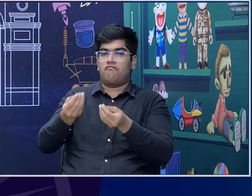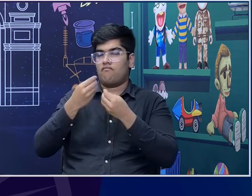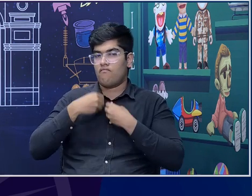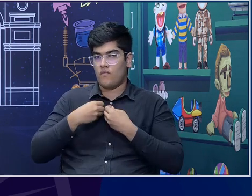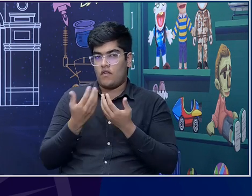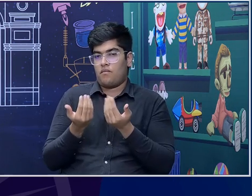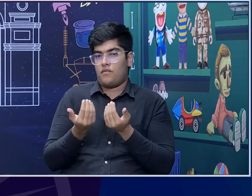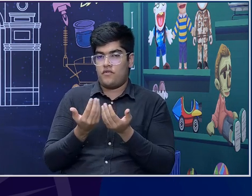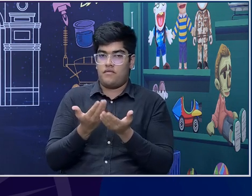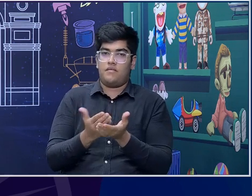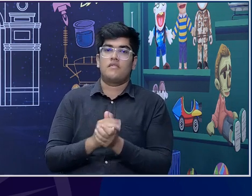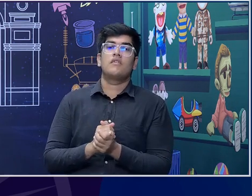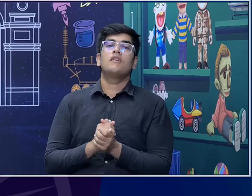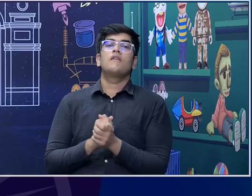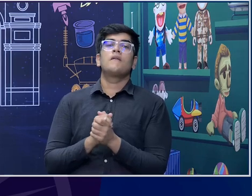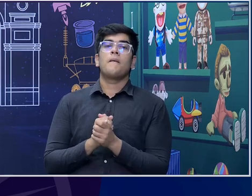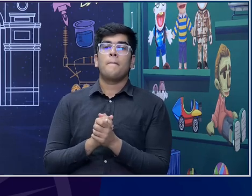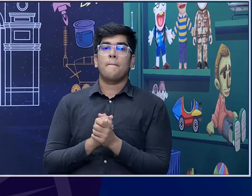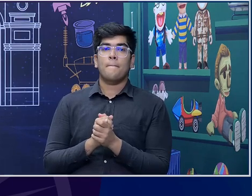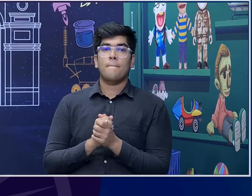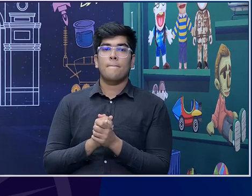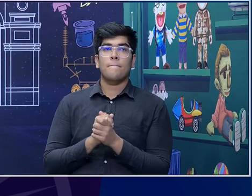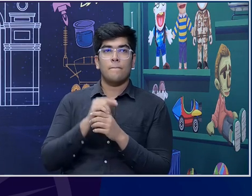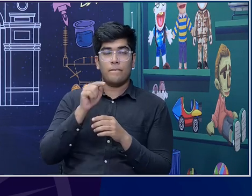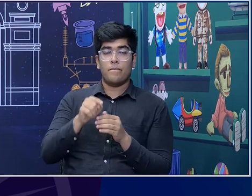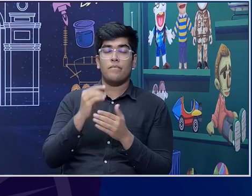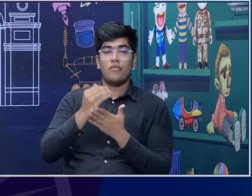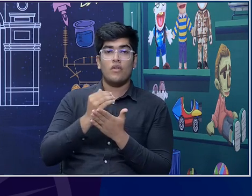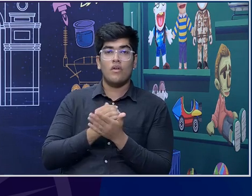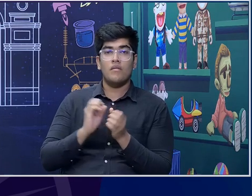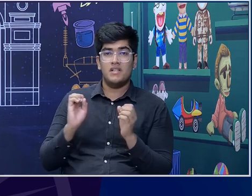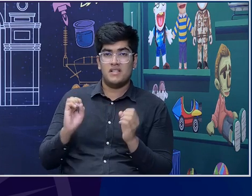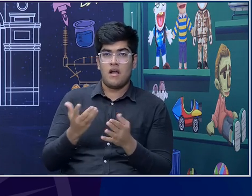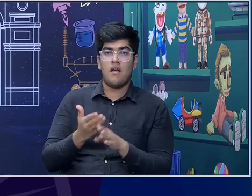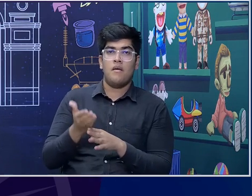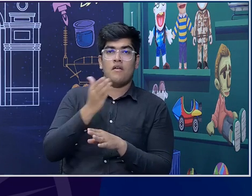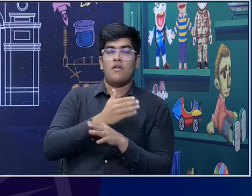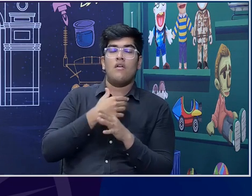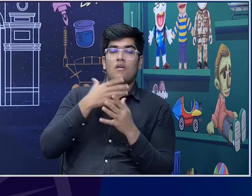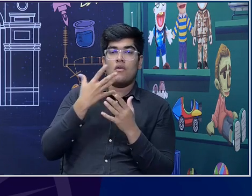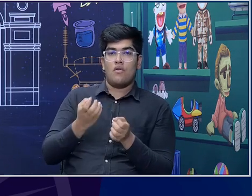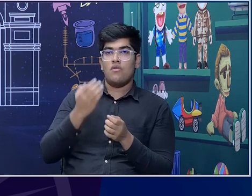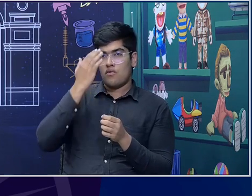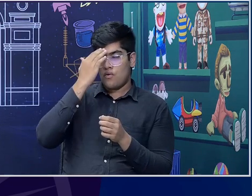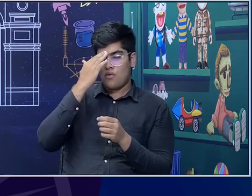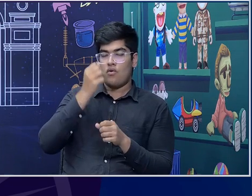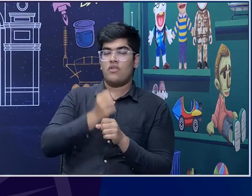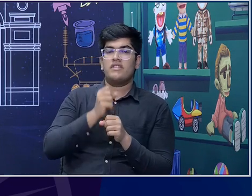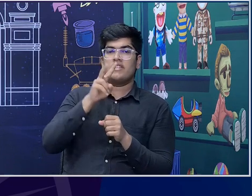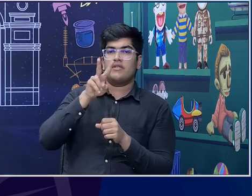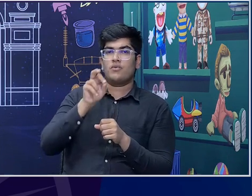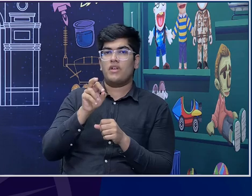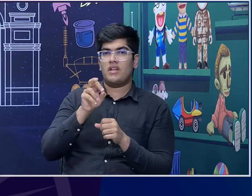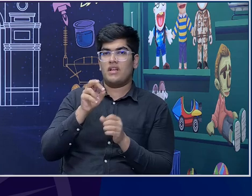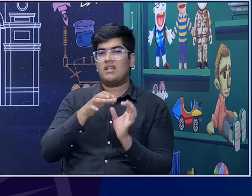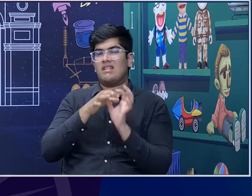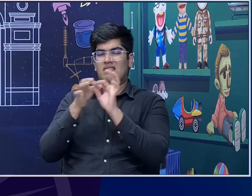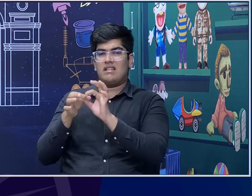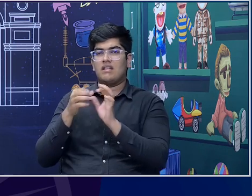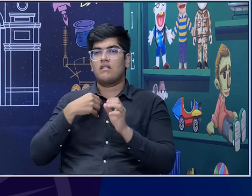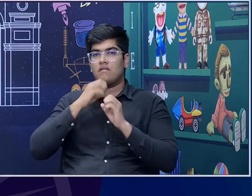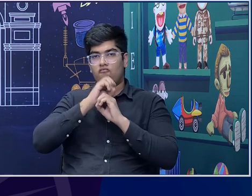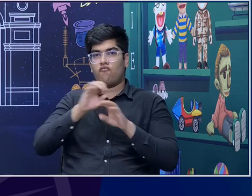अपने सुझाव भेजने के और इस सत्र को शुरु करने से पहले हम सांझा करना चाहते हैं G20 से एक महतपून